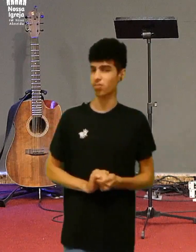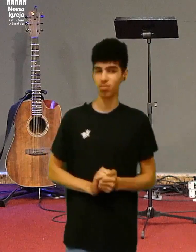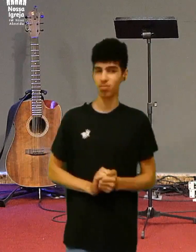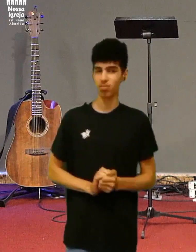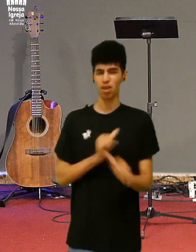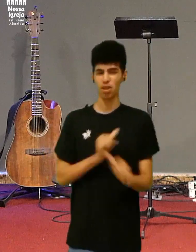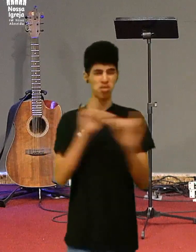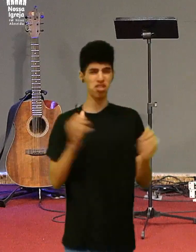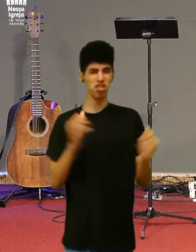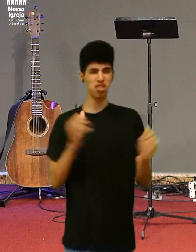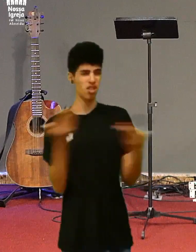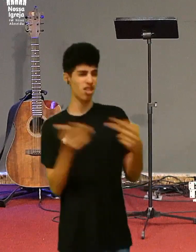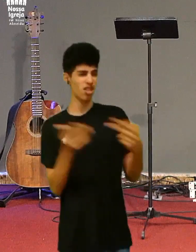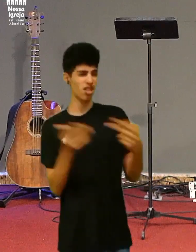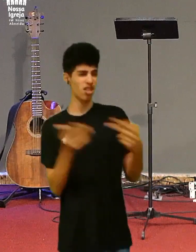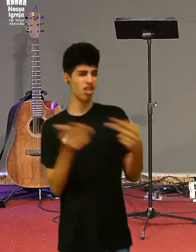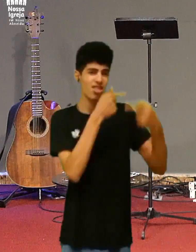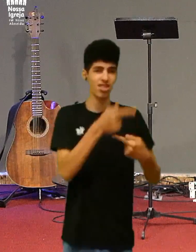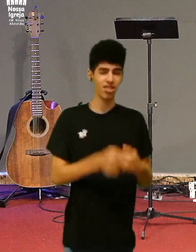do avivamento.